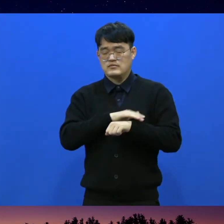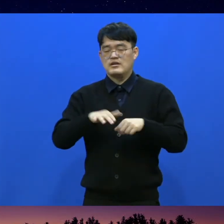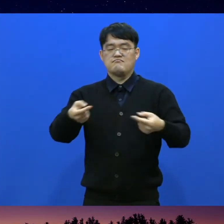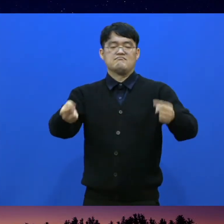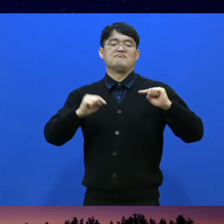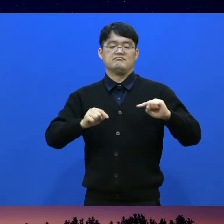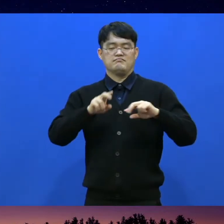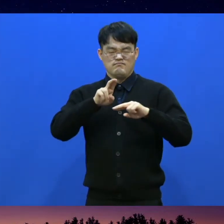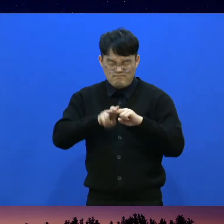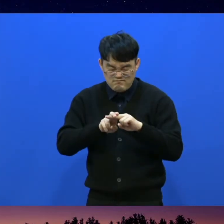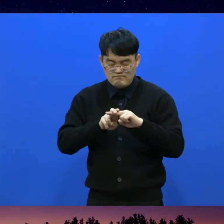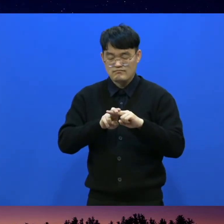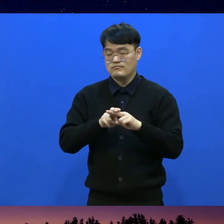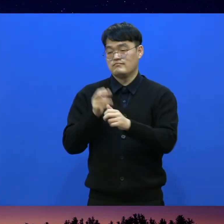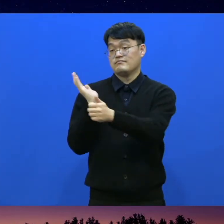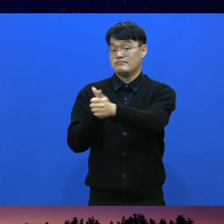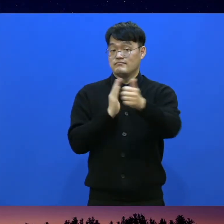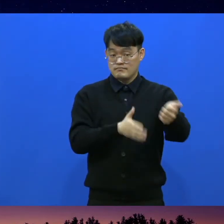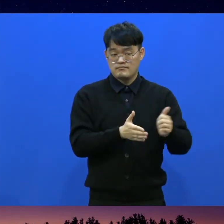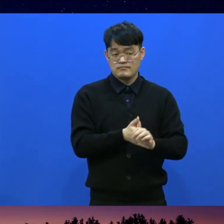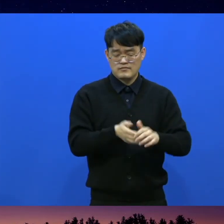좋으면 할 일이 딱 있어요.